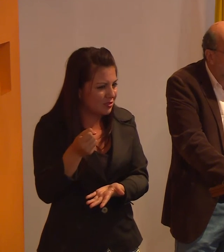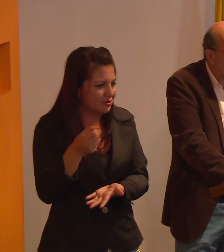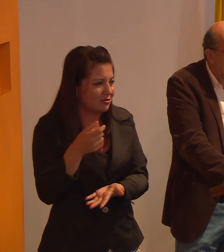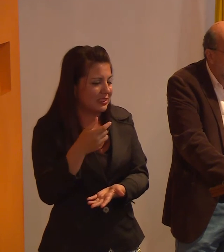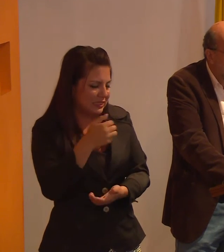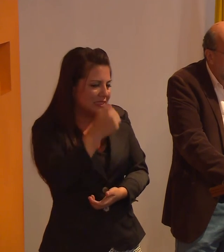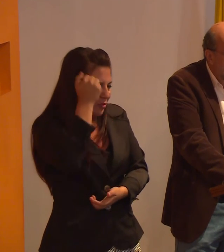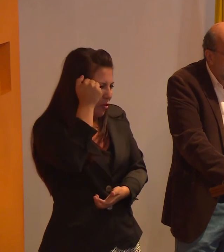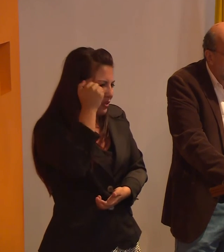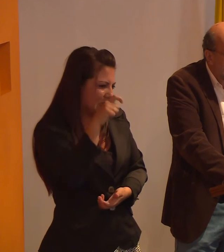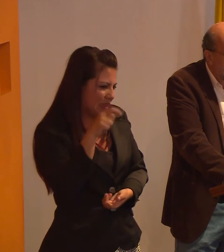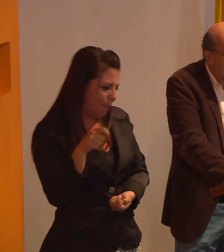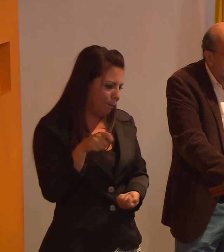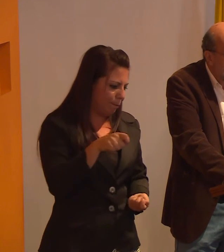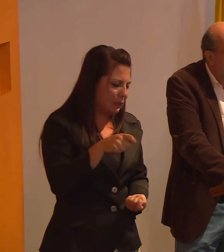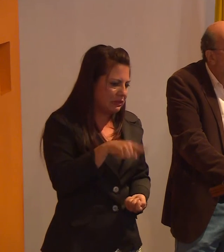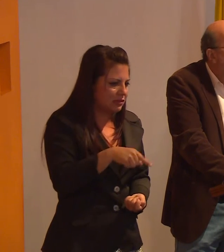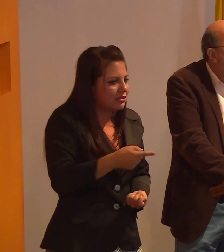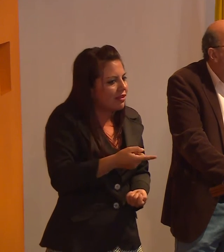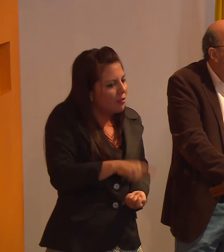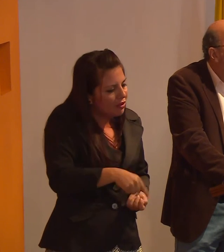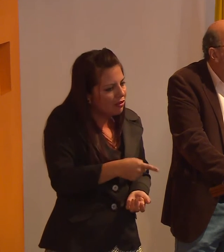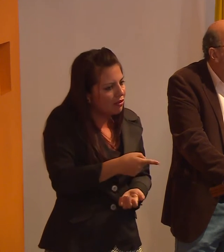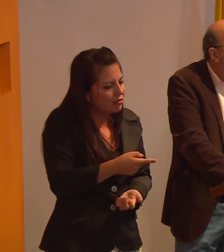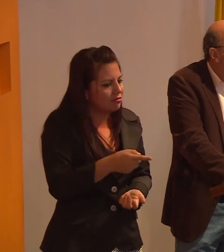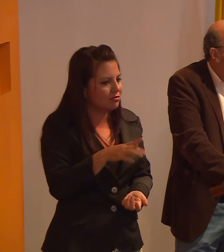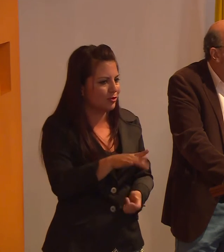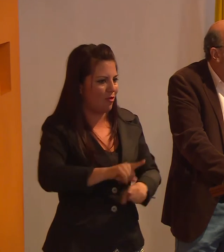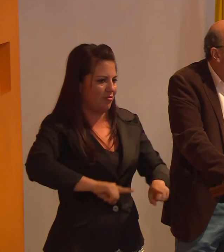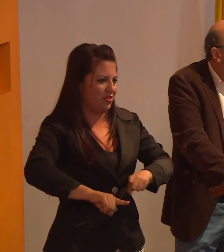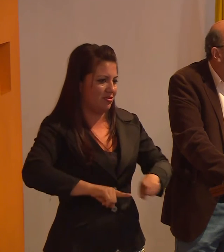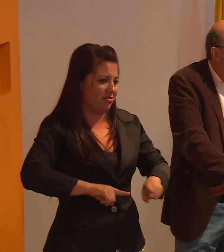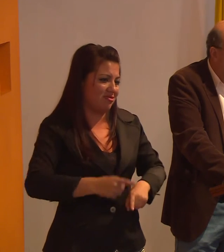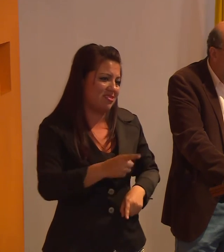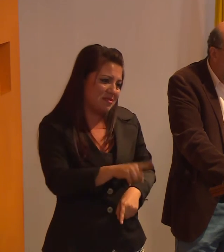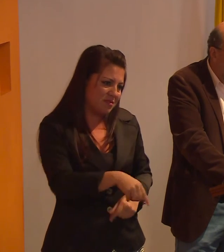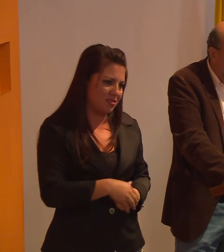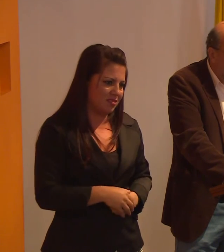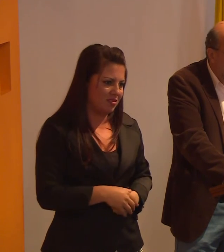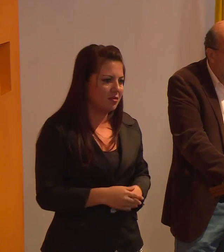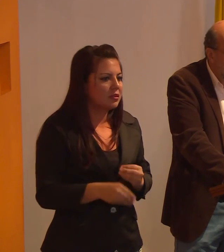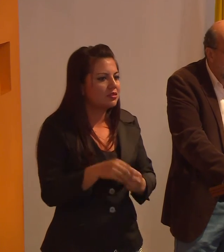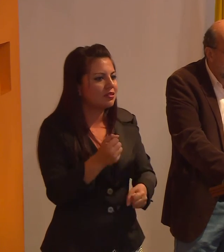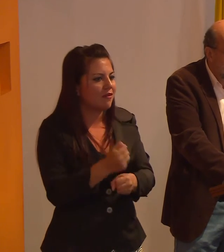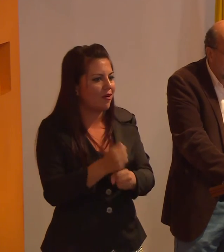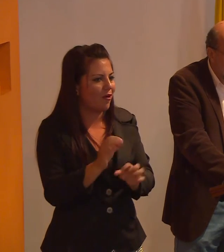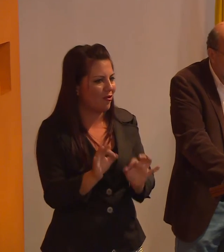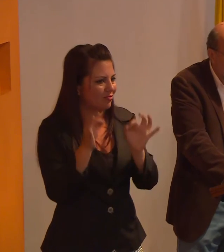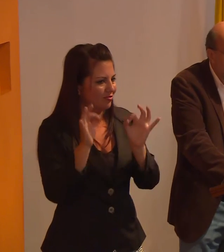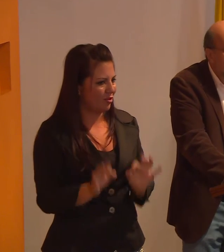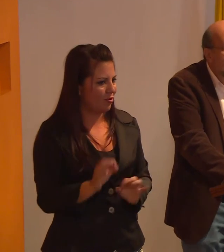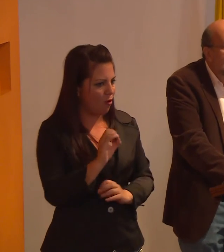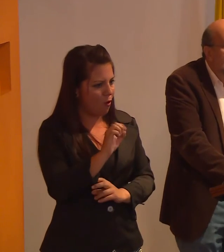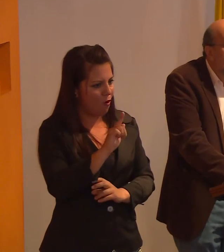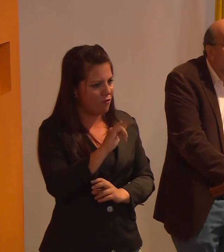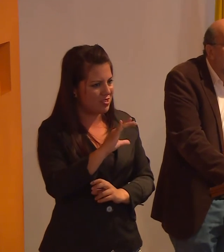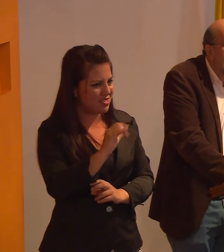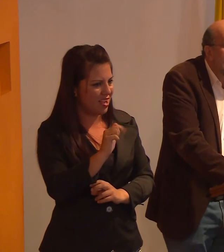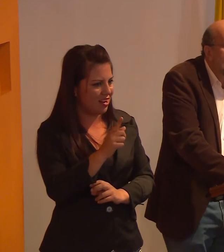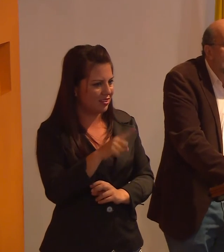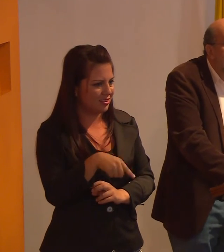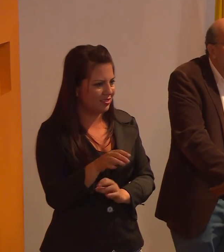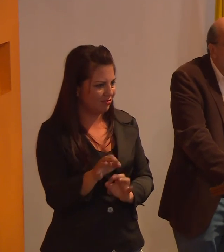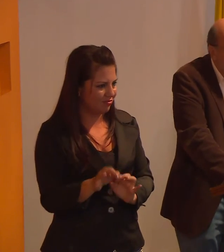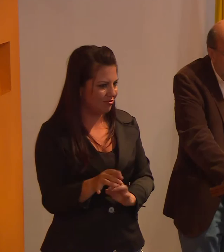planta docente, sino también la administrativa y de trabajadores oficiales. Sobre